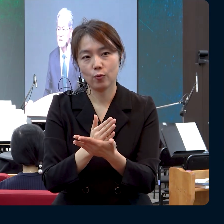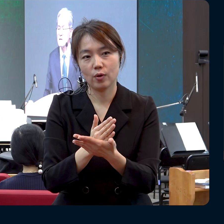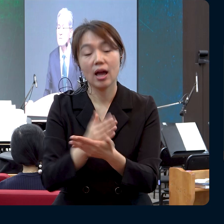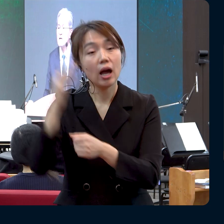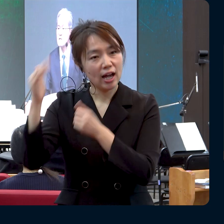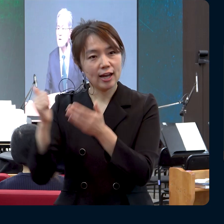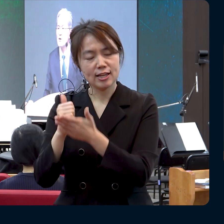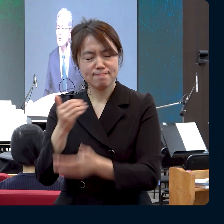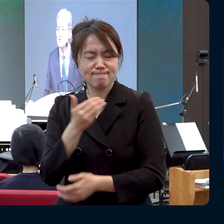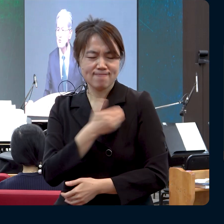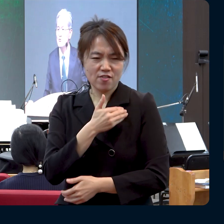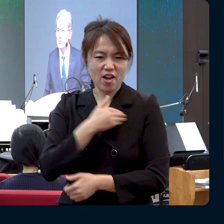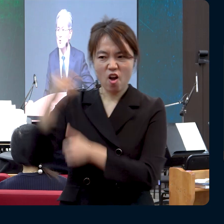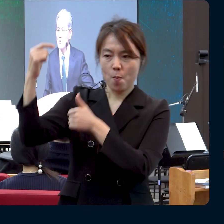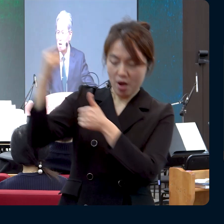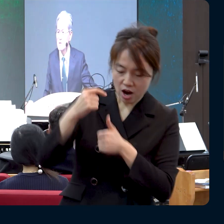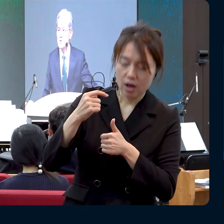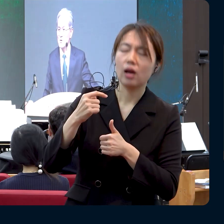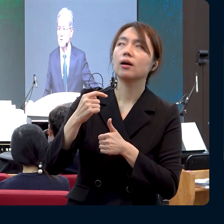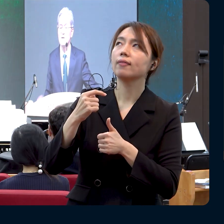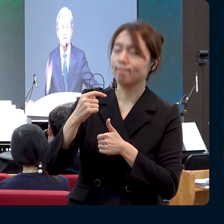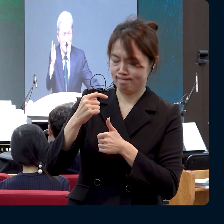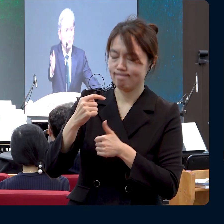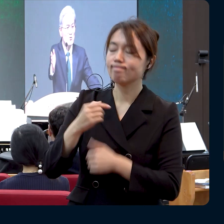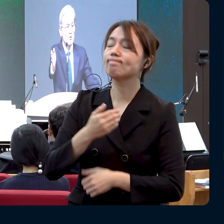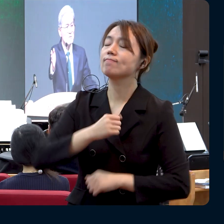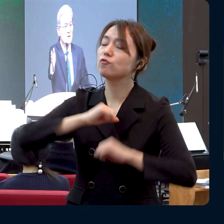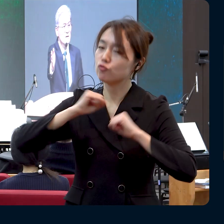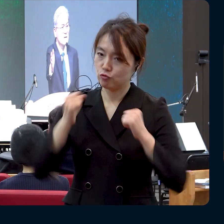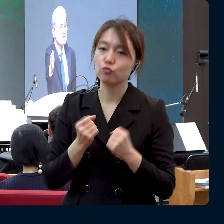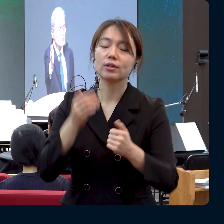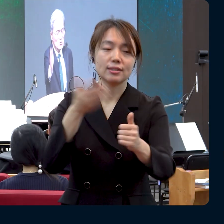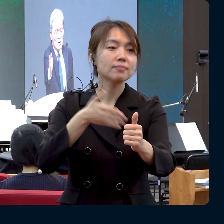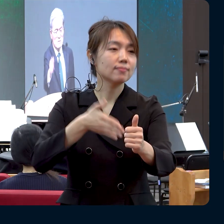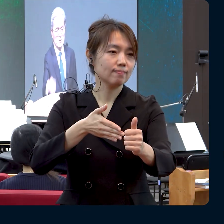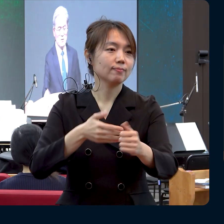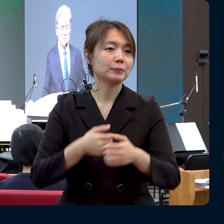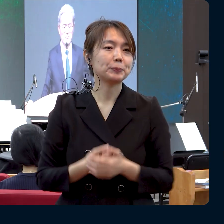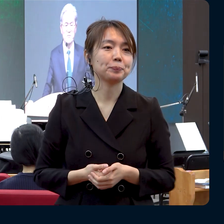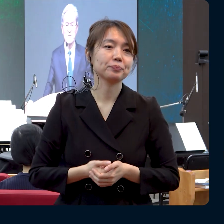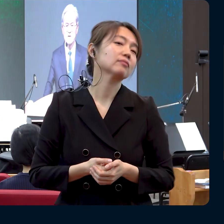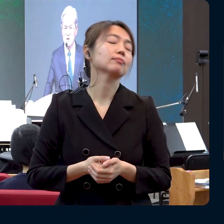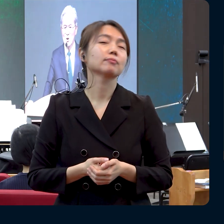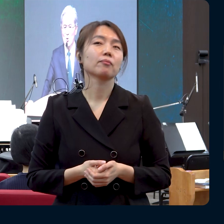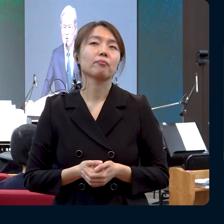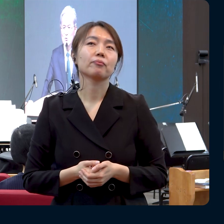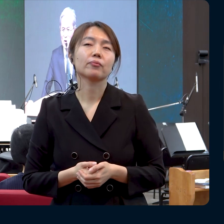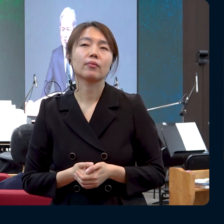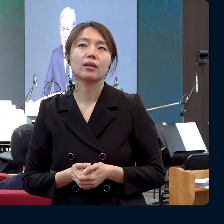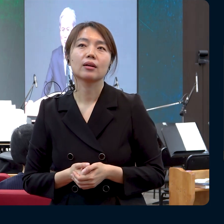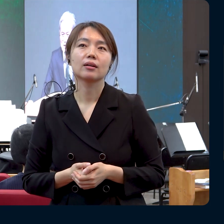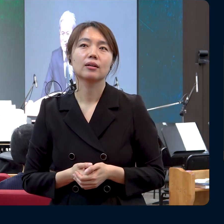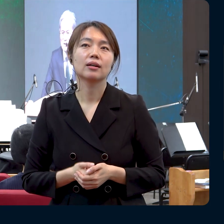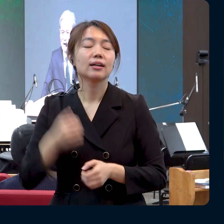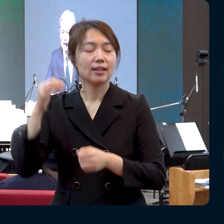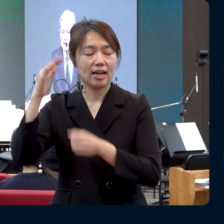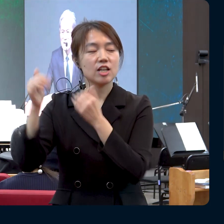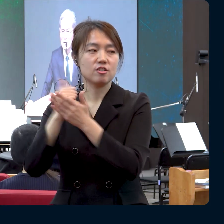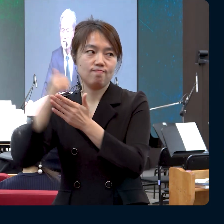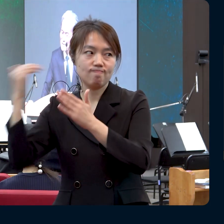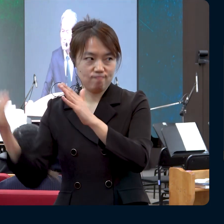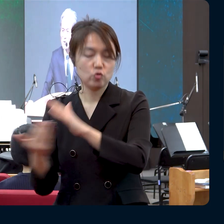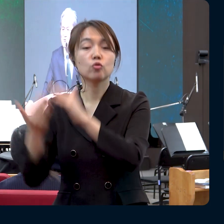견디라고 하는 그 말씀에 순종하십시오. 이게 순종입니다. 순종하십시오. 그대로 될 줄로